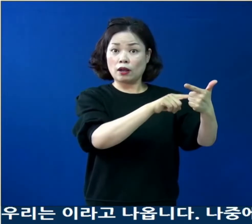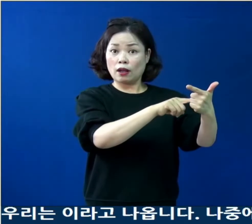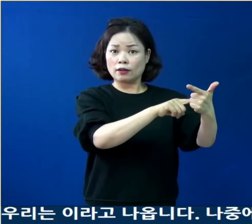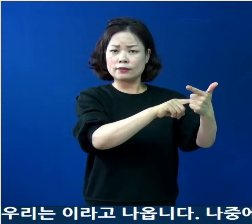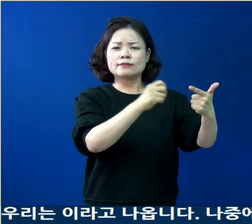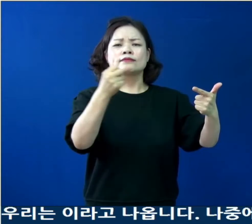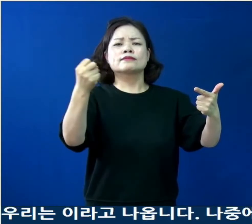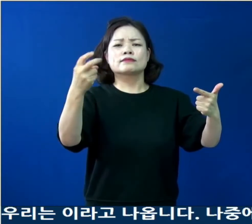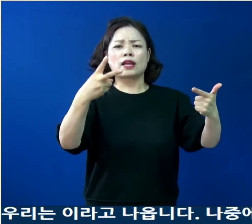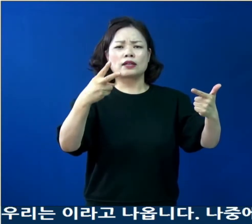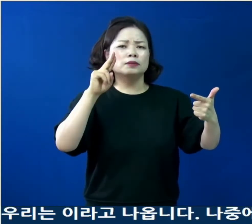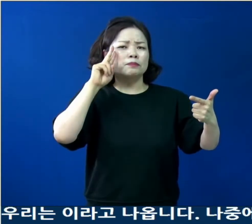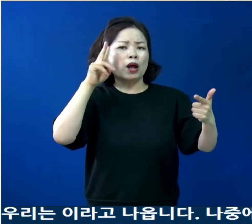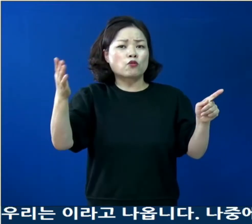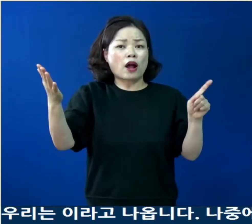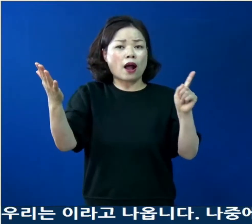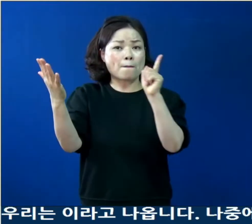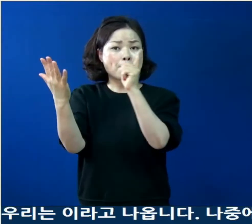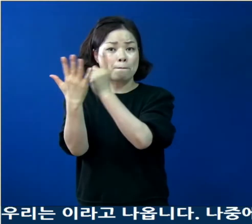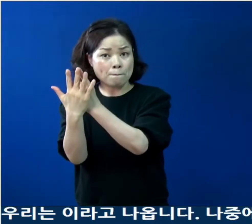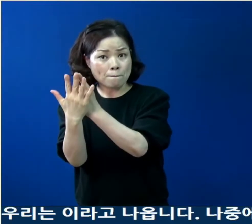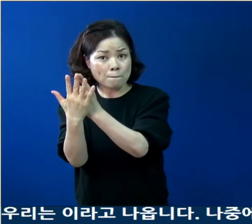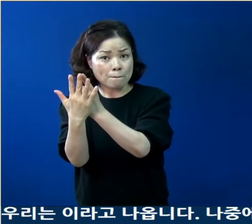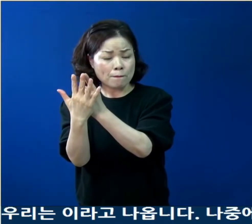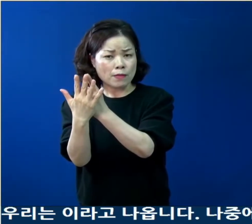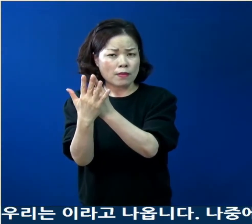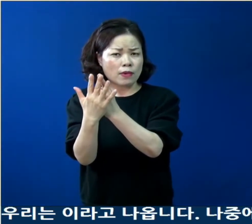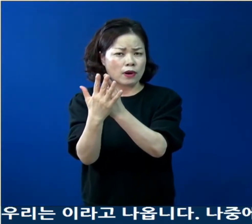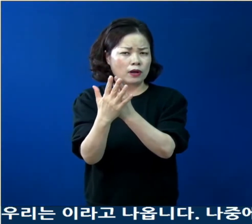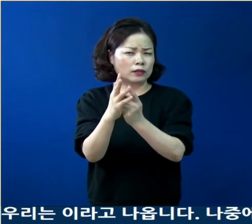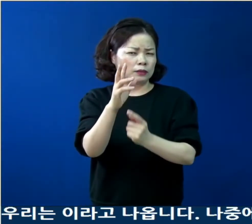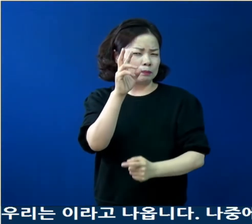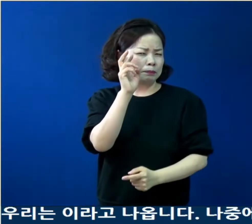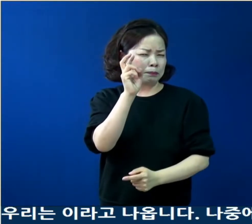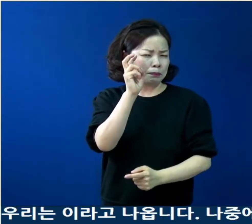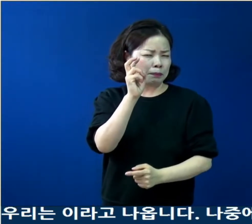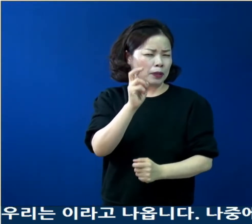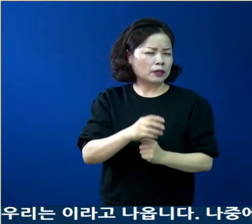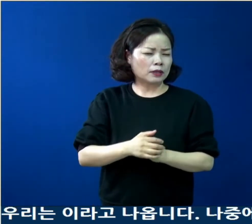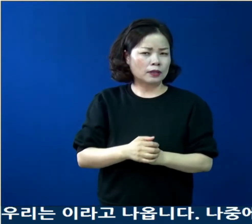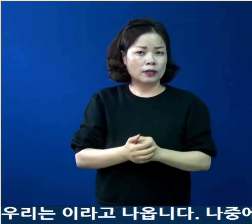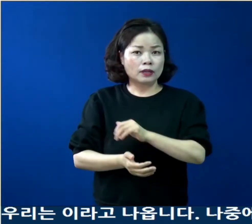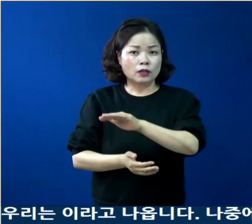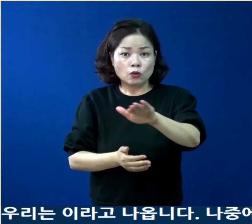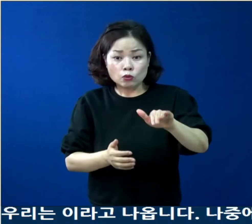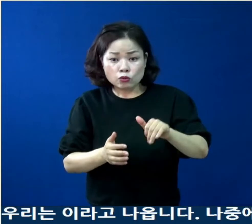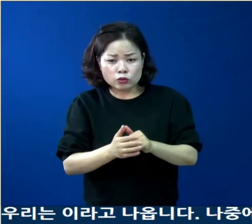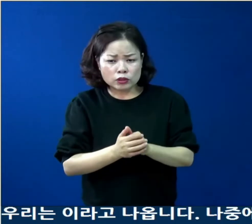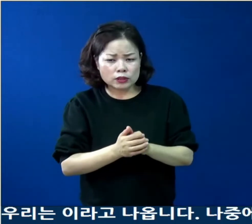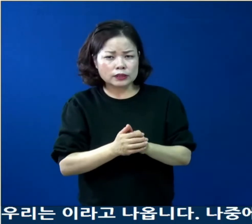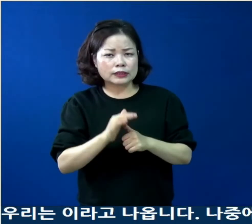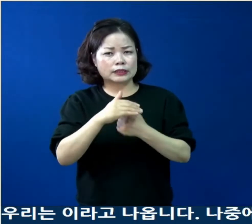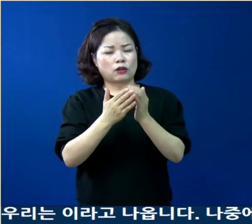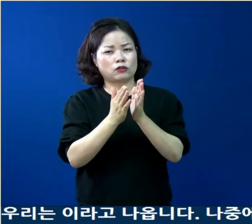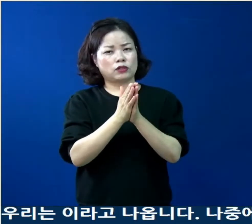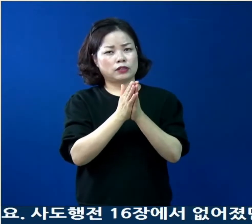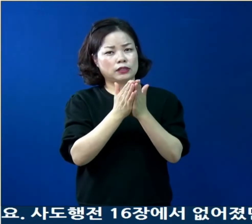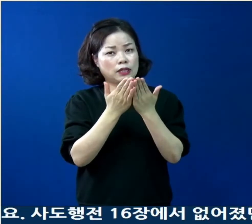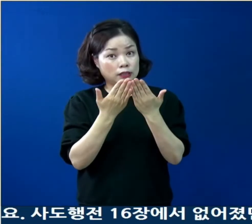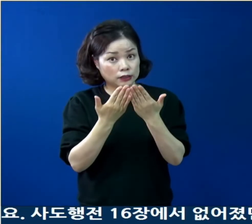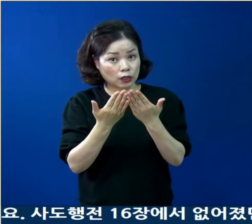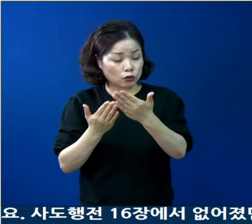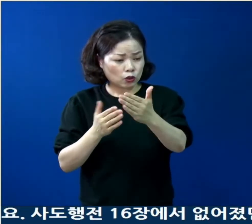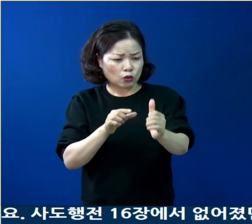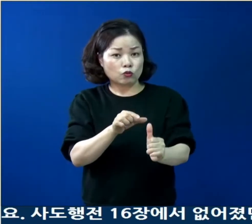다시 바울에 합류했다, 이렇게 우리가 추정해 볼 수 있는 겁니다. 자, 이것은 물론 성경에 있는 얘기가 아니고요, 여러분의